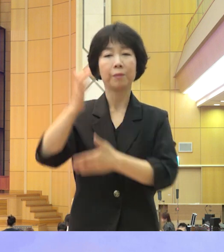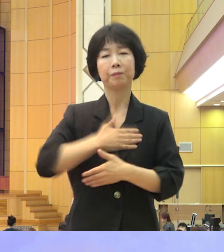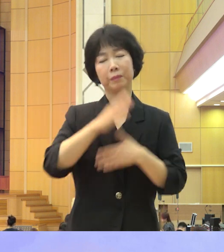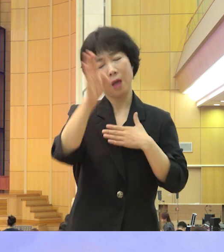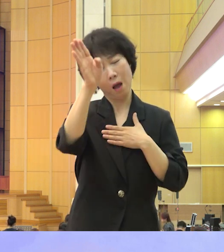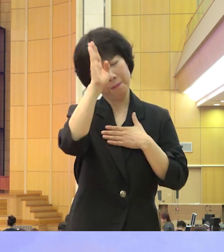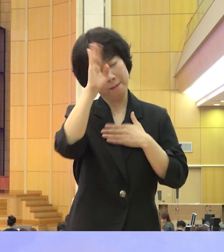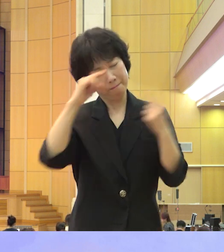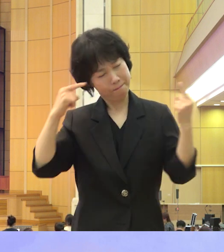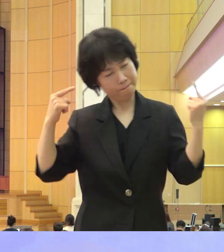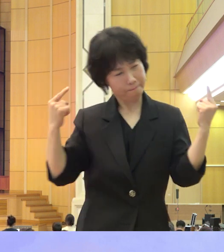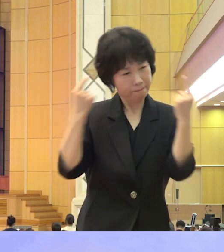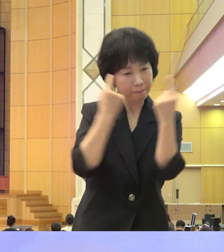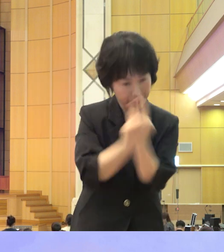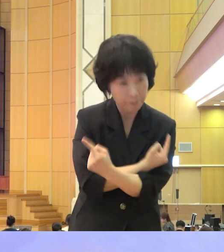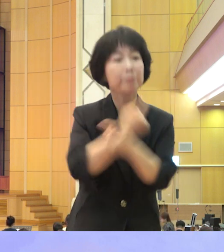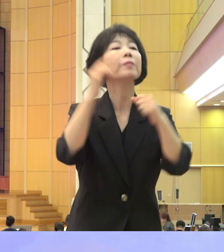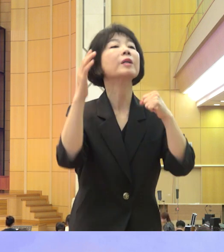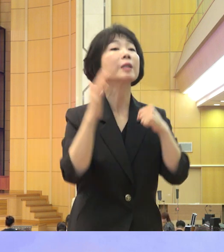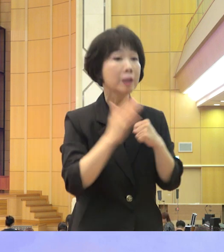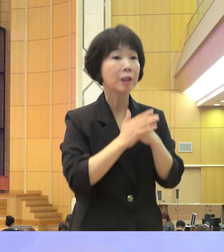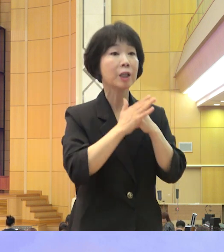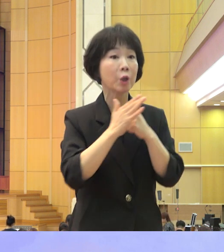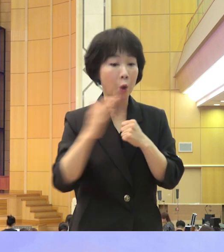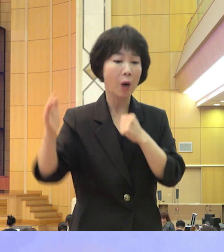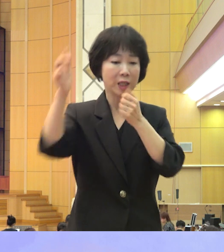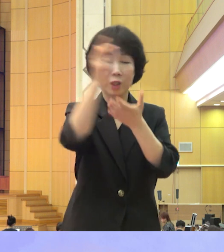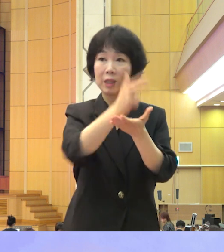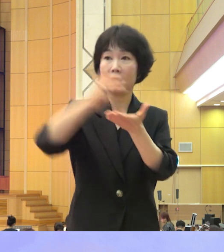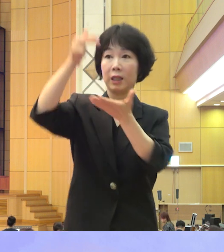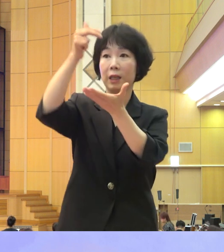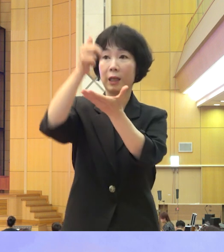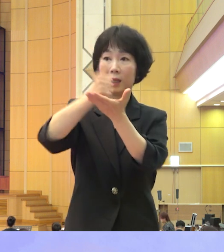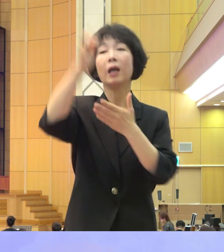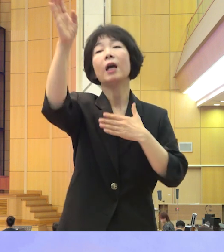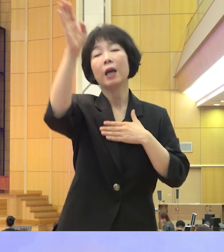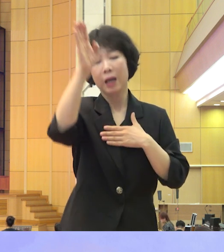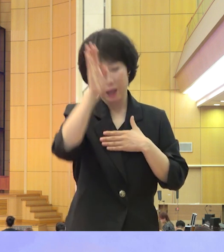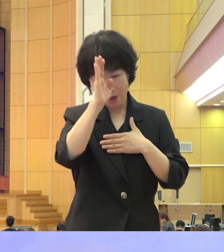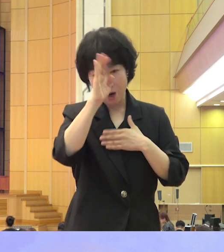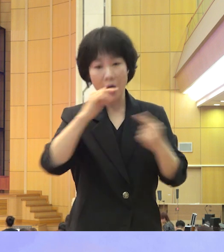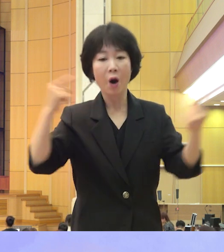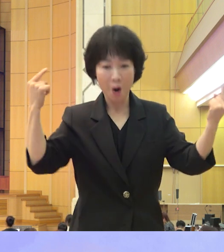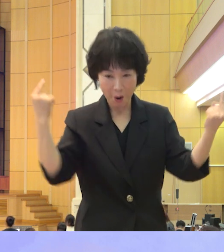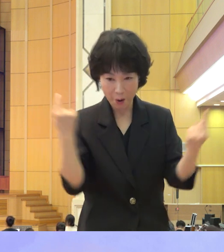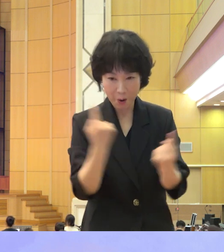라파 주님 나를 치료하시니